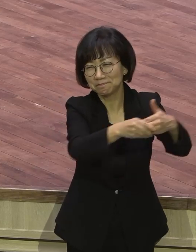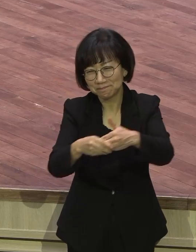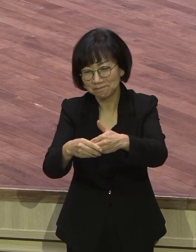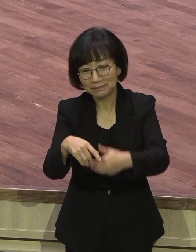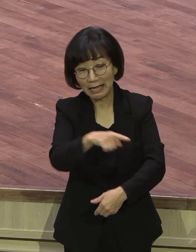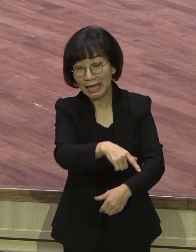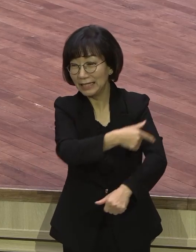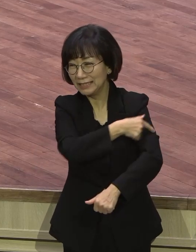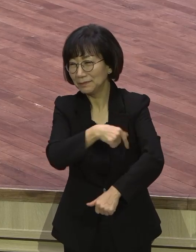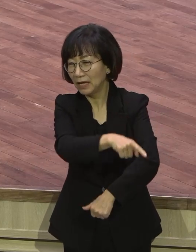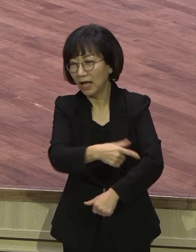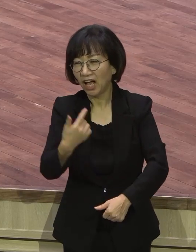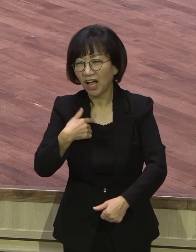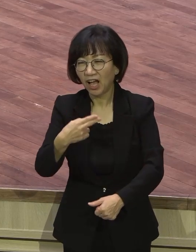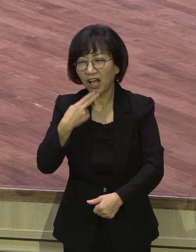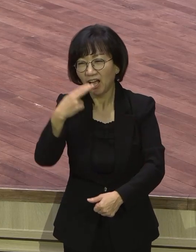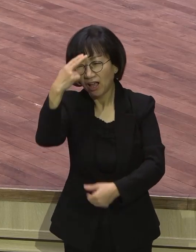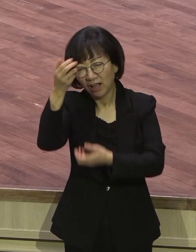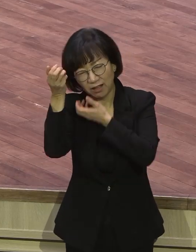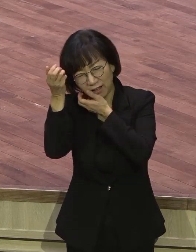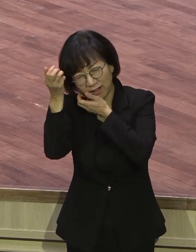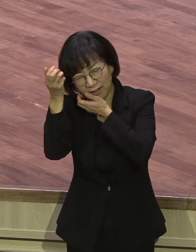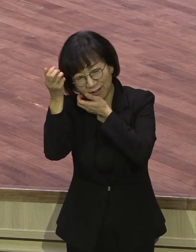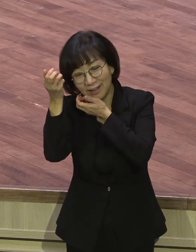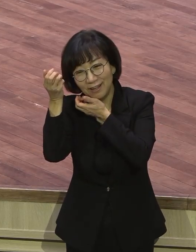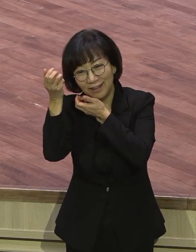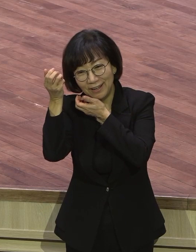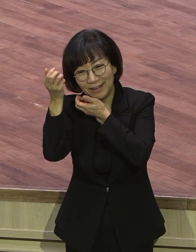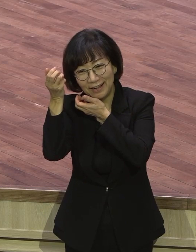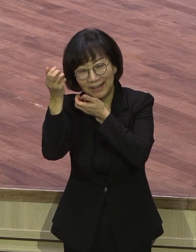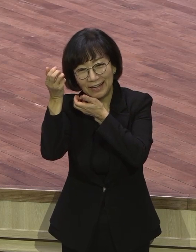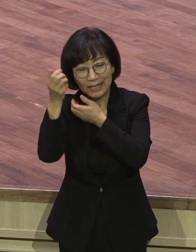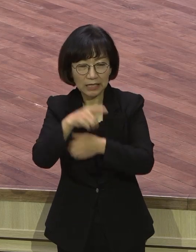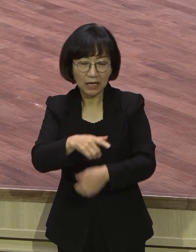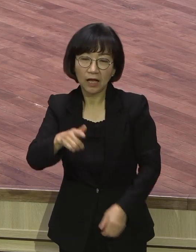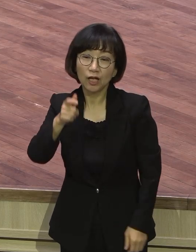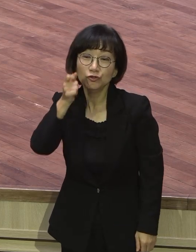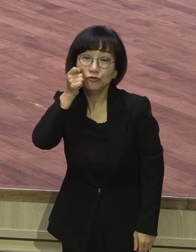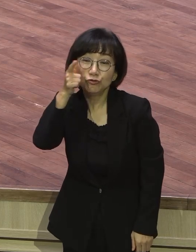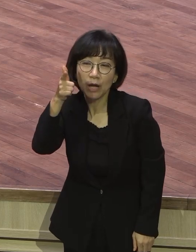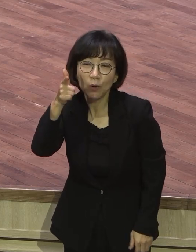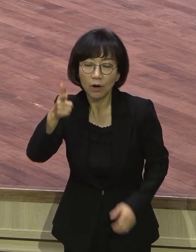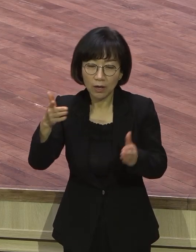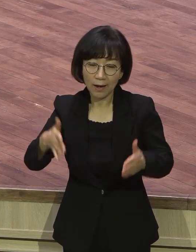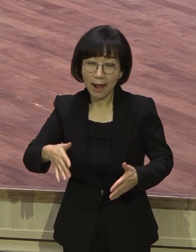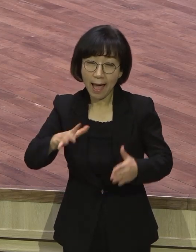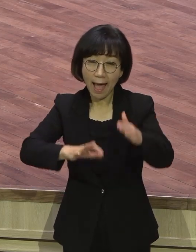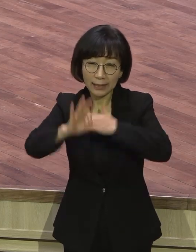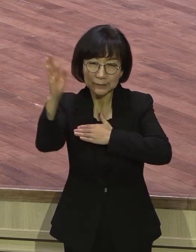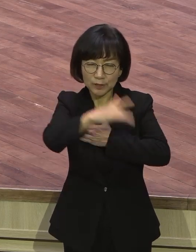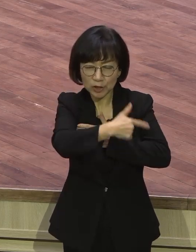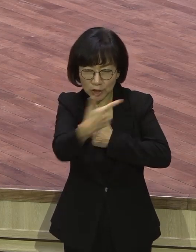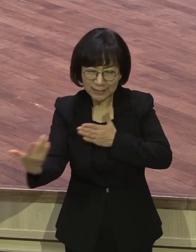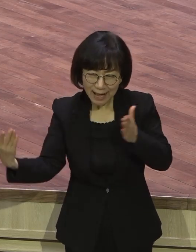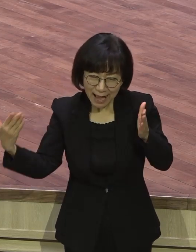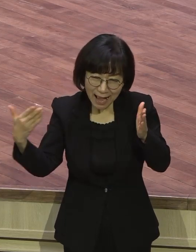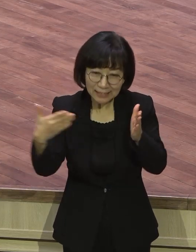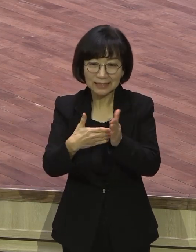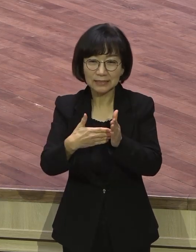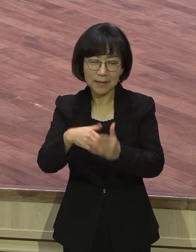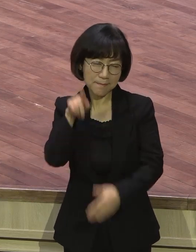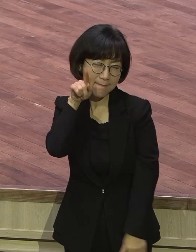알코올 중독자였어요. 6개월 동안 하루도 안 빠지고 아침부터 저녁까지 사업을